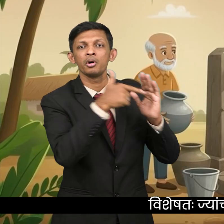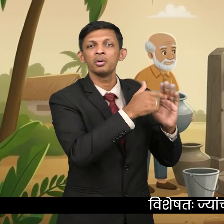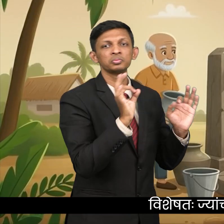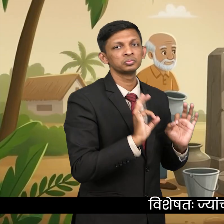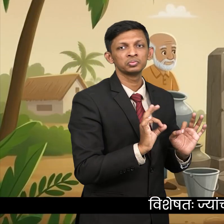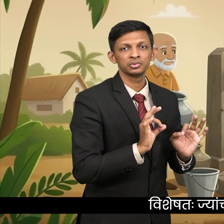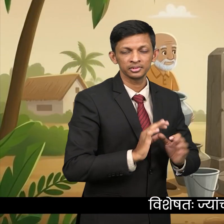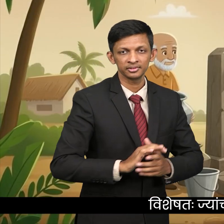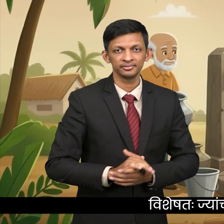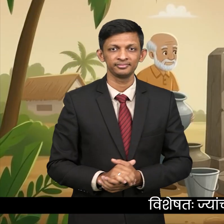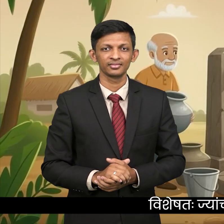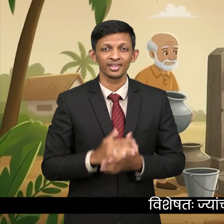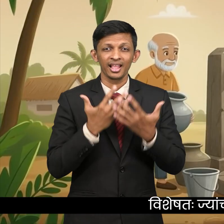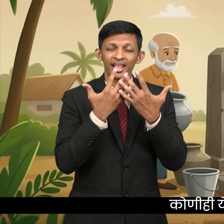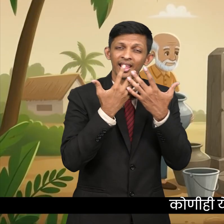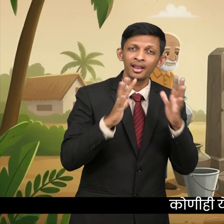कनेक्शन नाही.